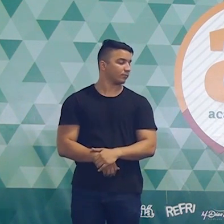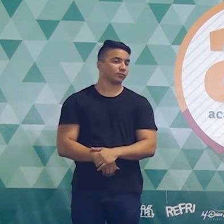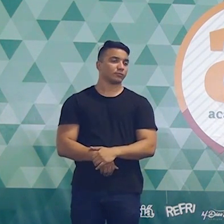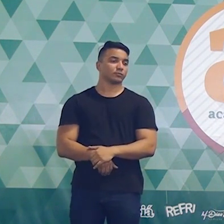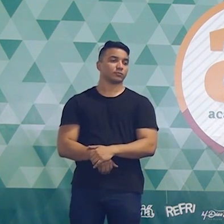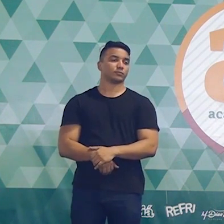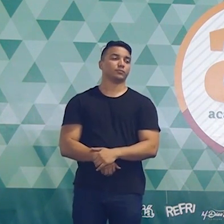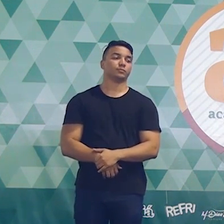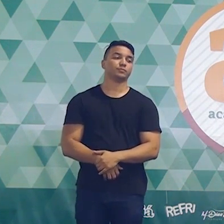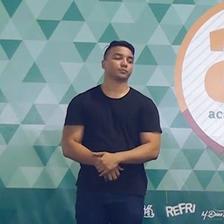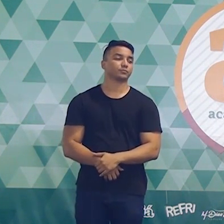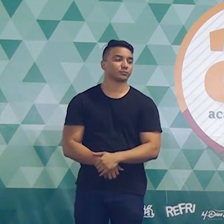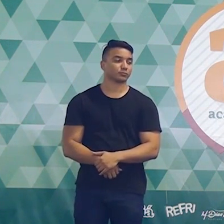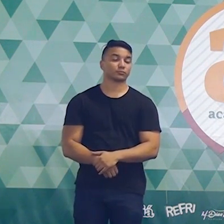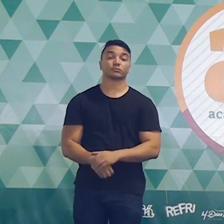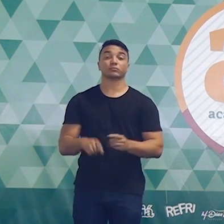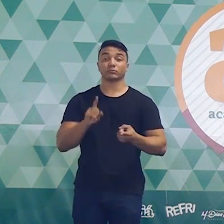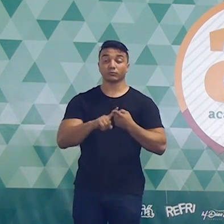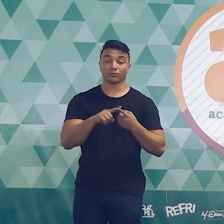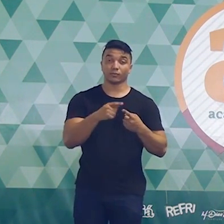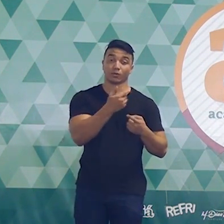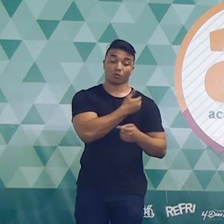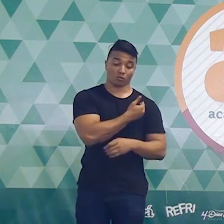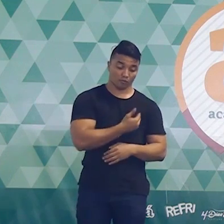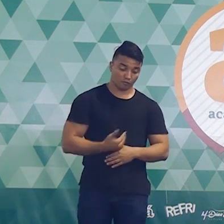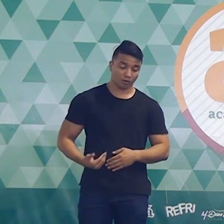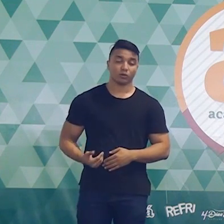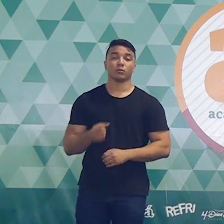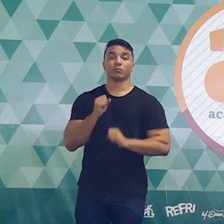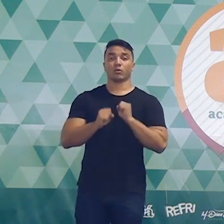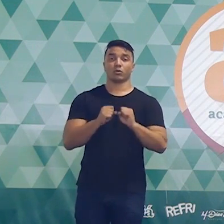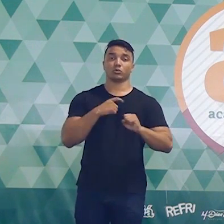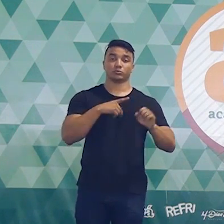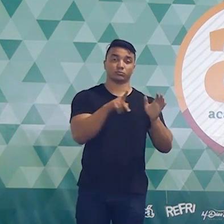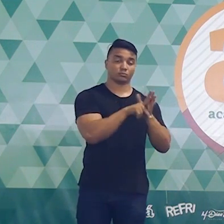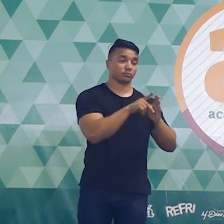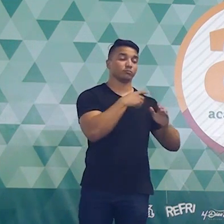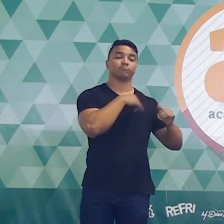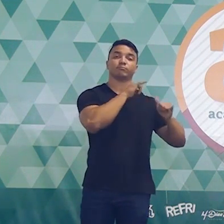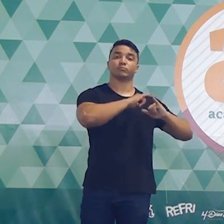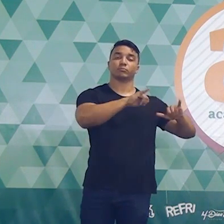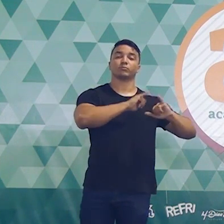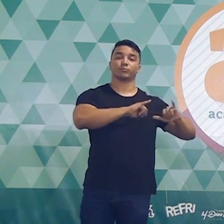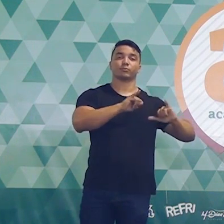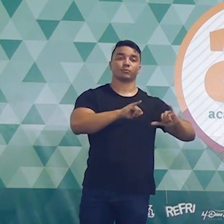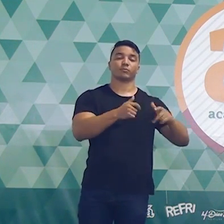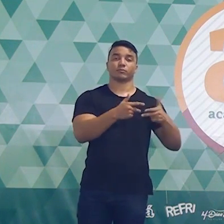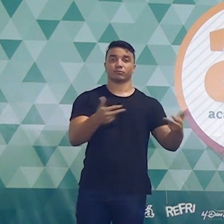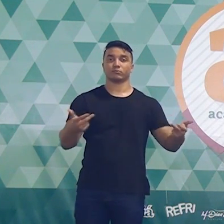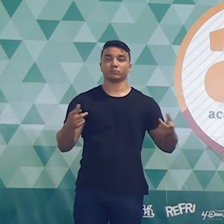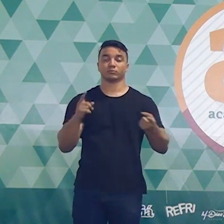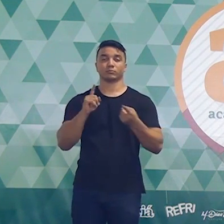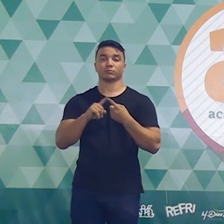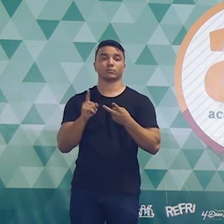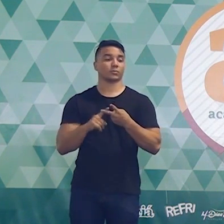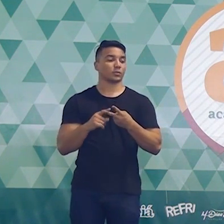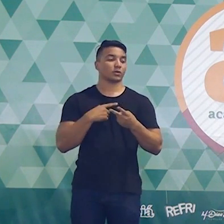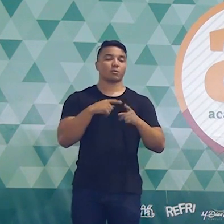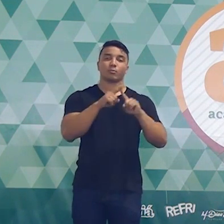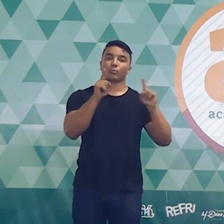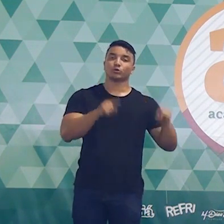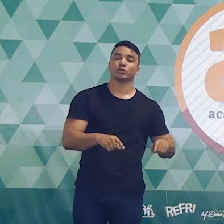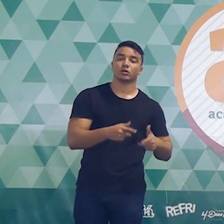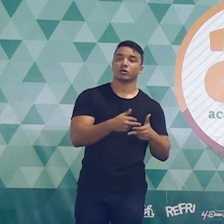Tá? O governo, por sua vez, pode intensificar investimentos em políticas públicas. Obrigado. Pode intensificar investimentos em